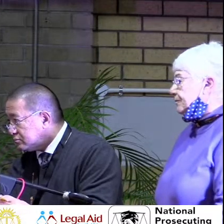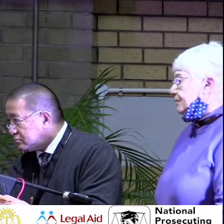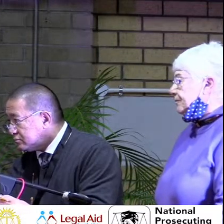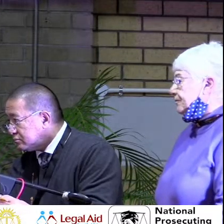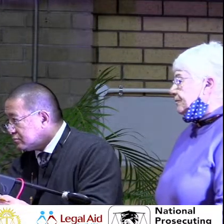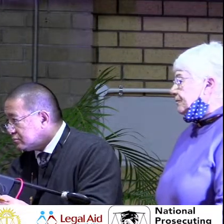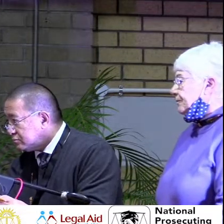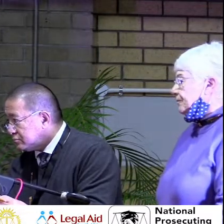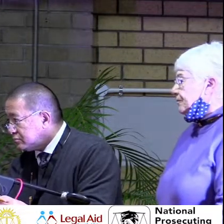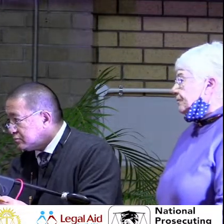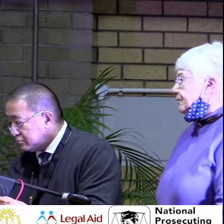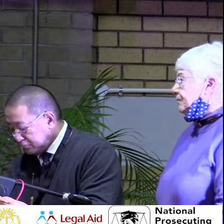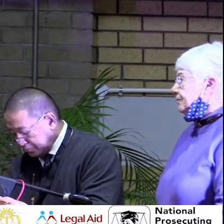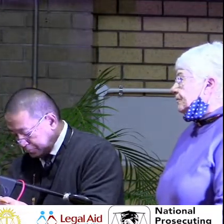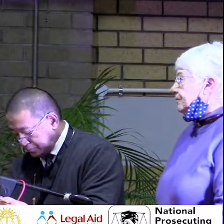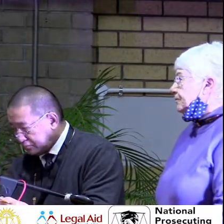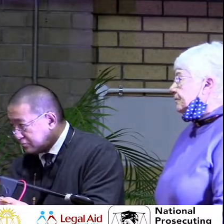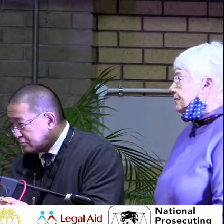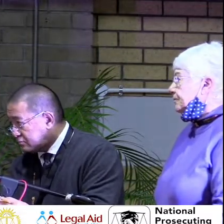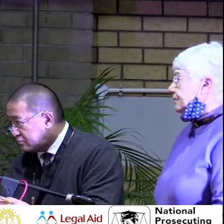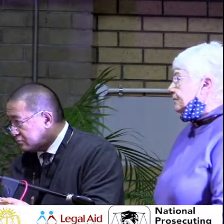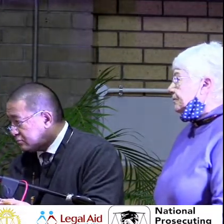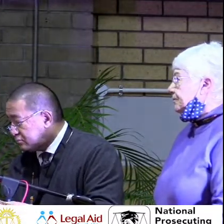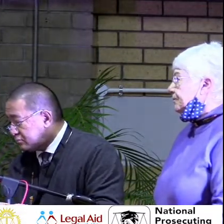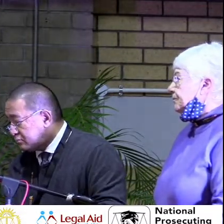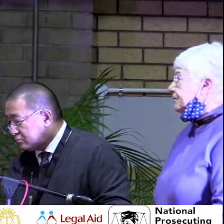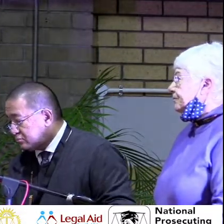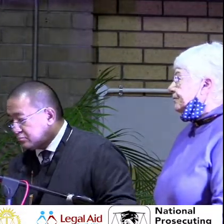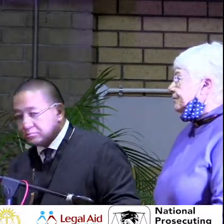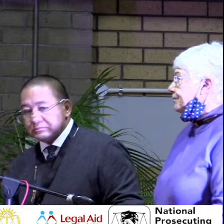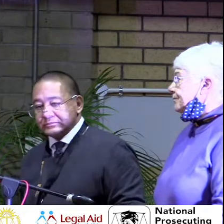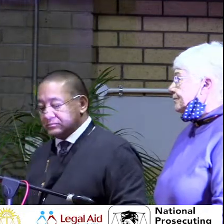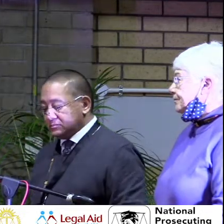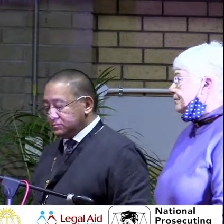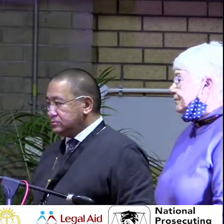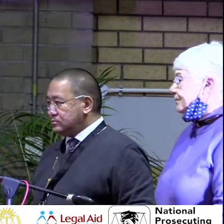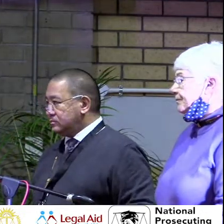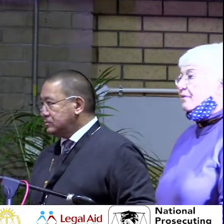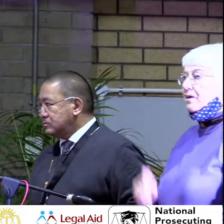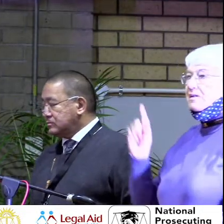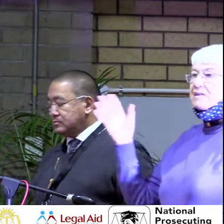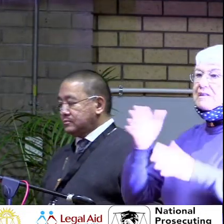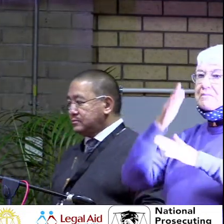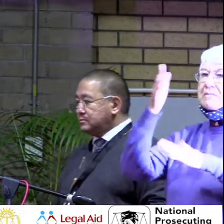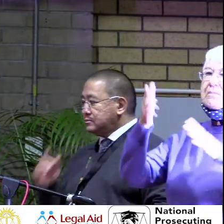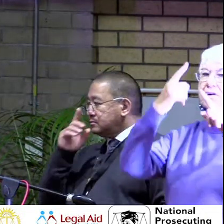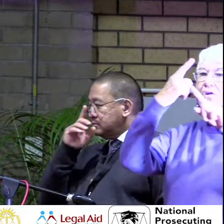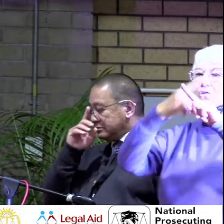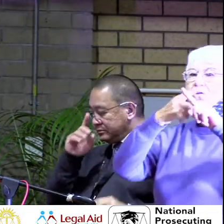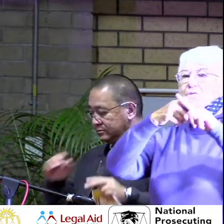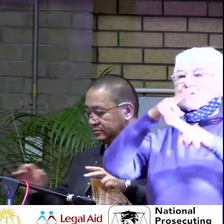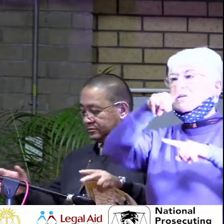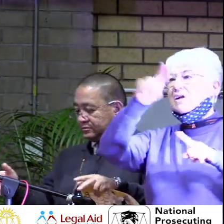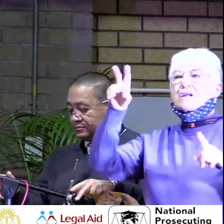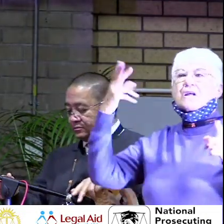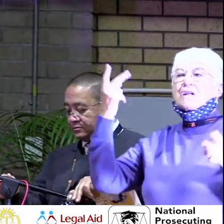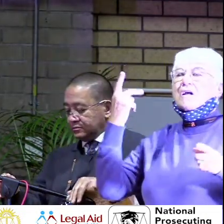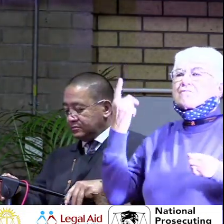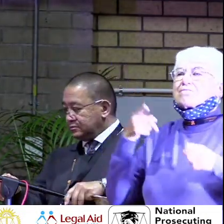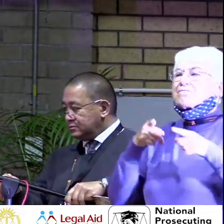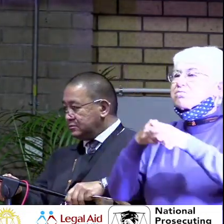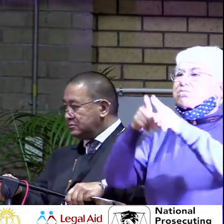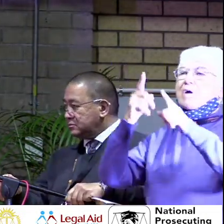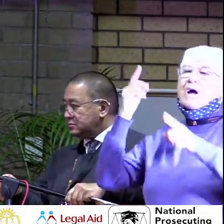ke ebulela i-department ngozisa ithuba elifana neli yelimbizo. Okokuqala uthi